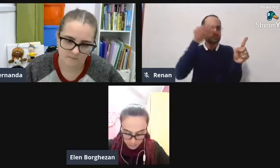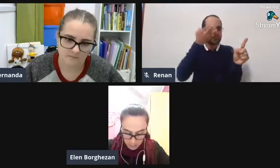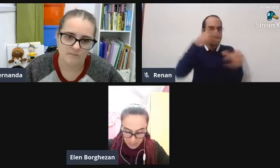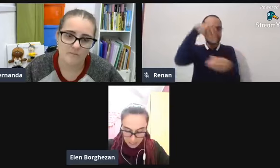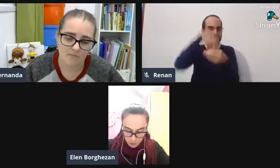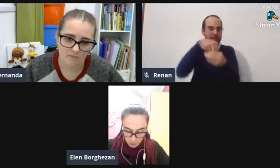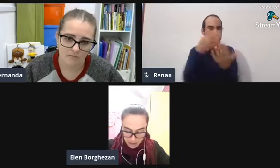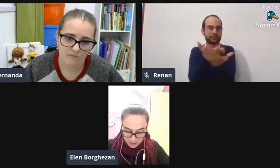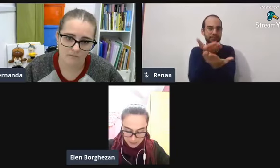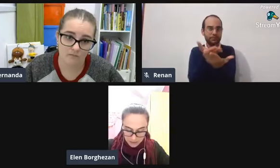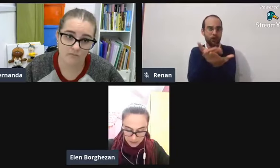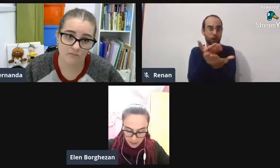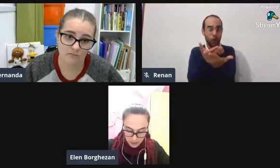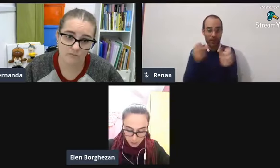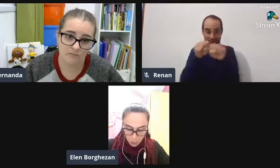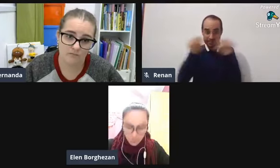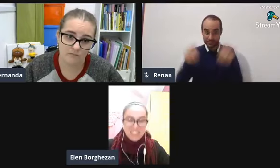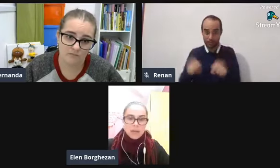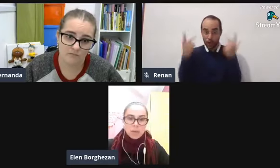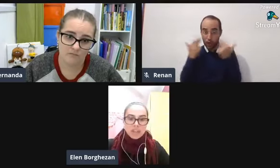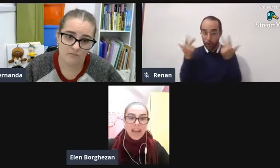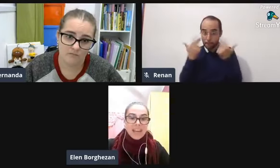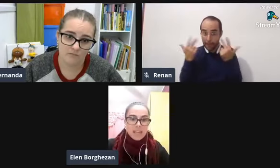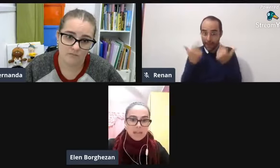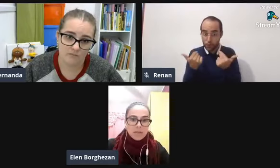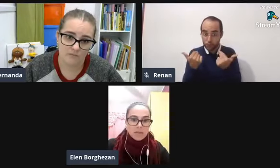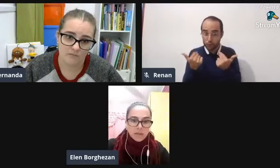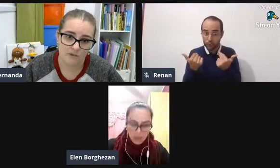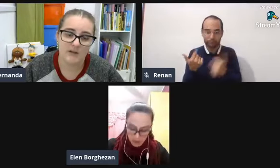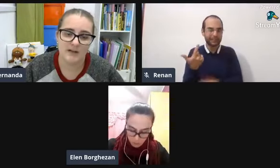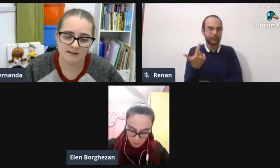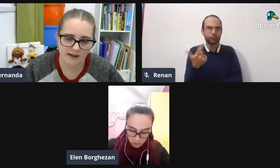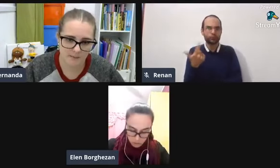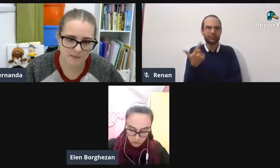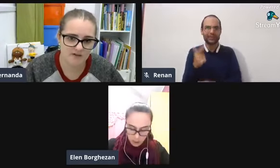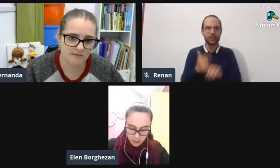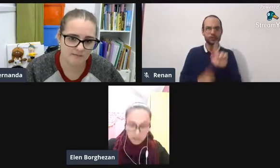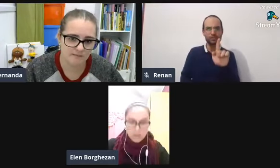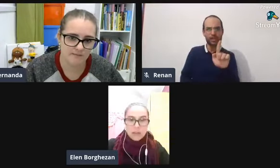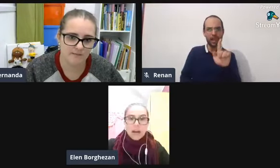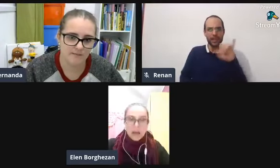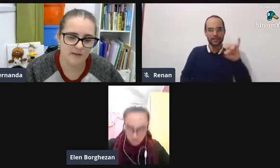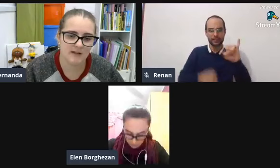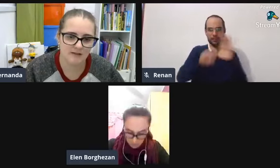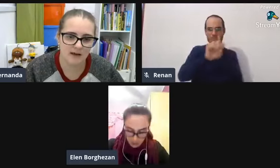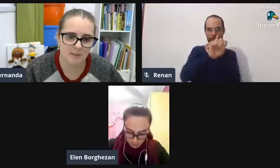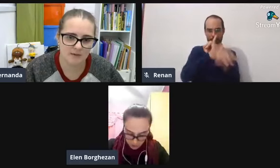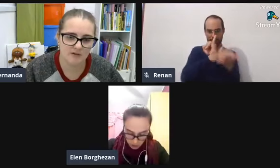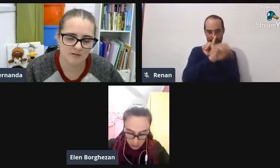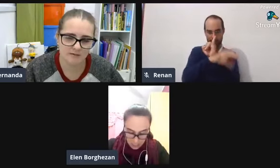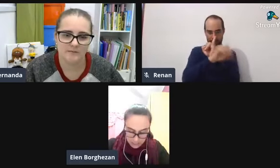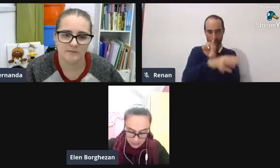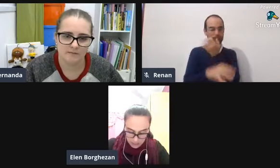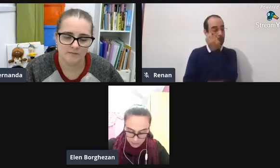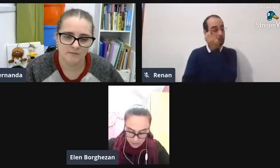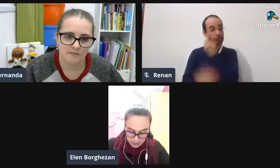escola regular, sem o GI, que é o GI, Guia Intérprete, e